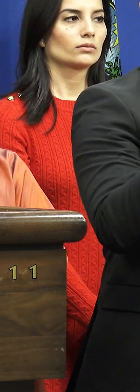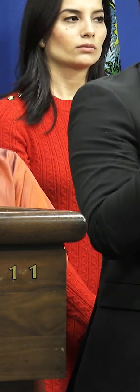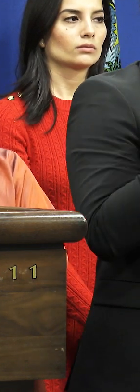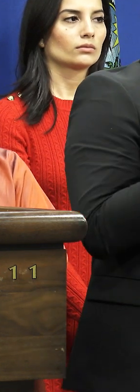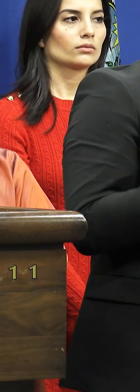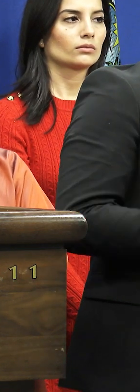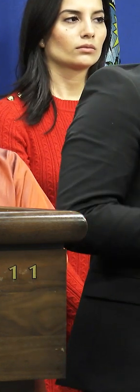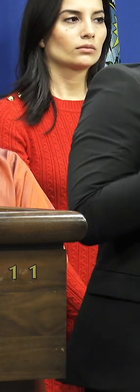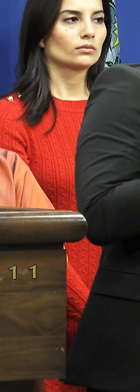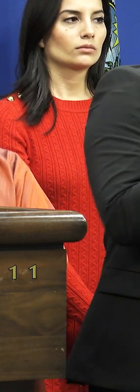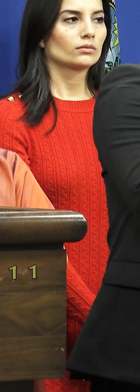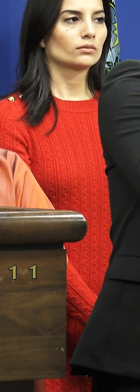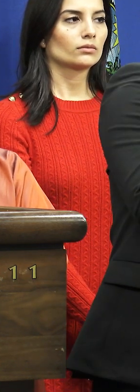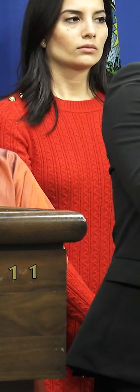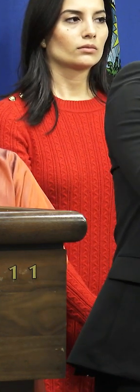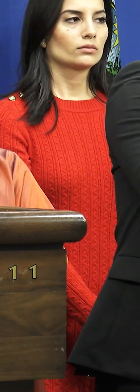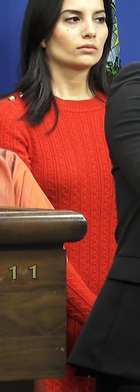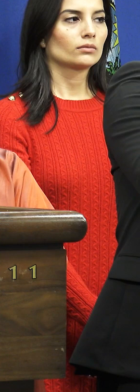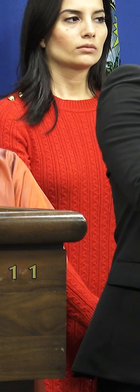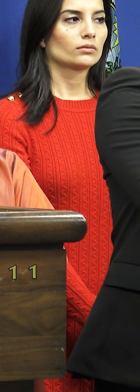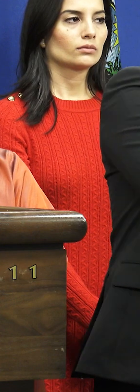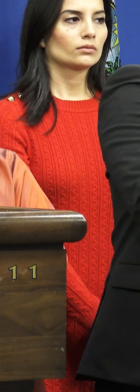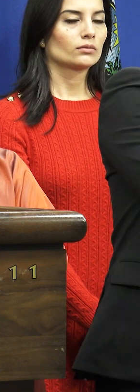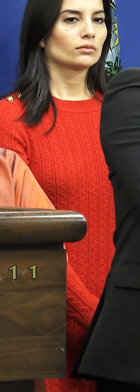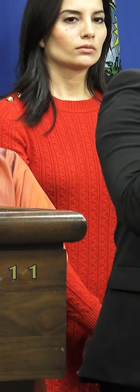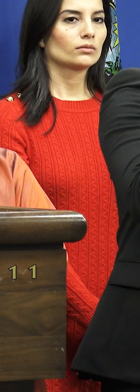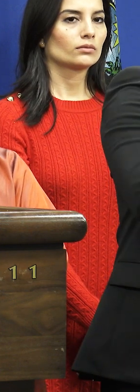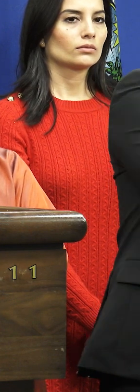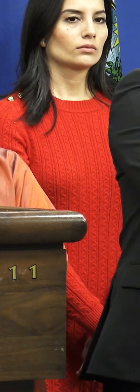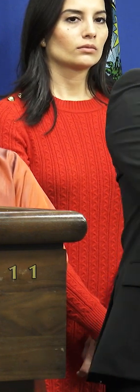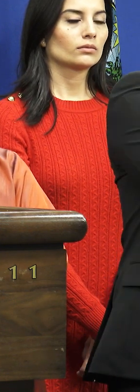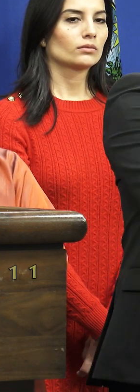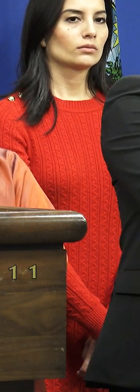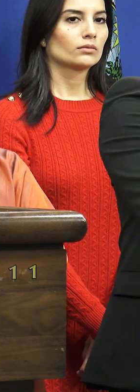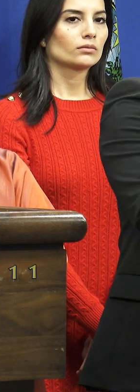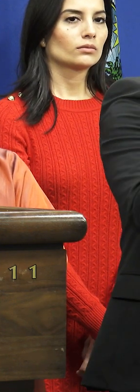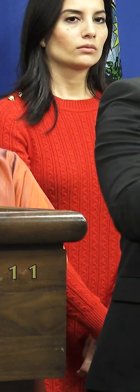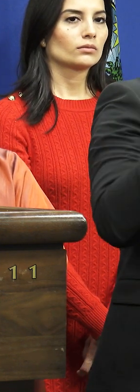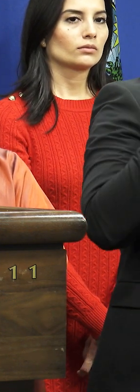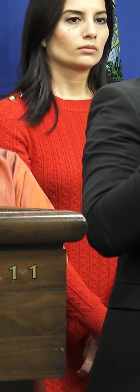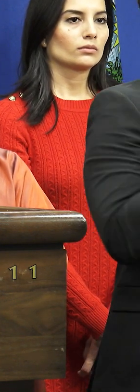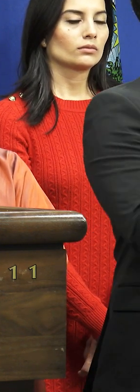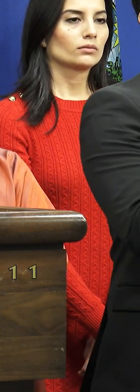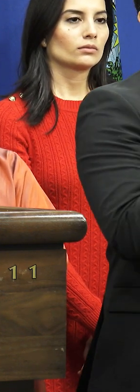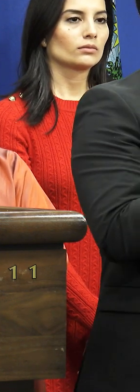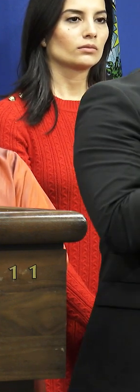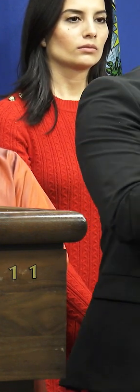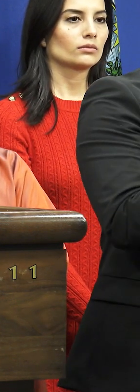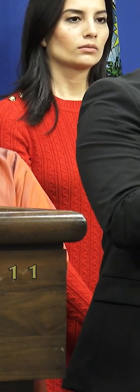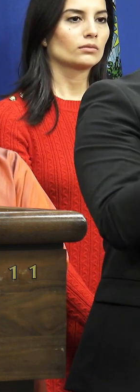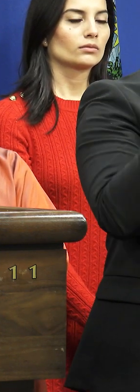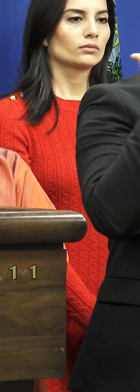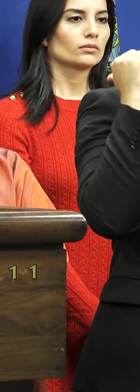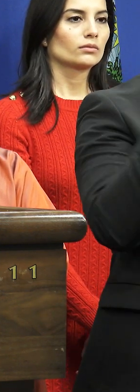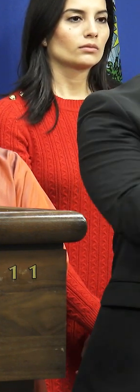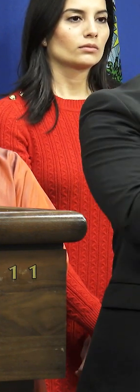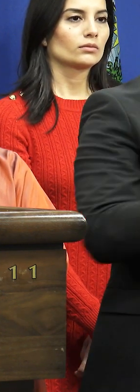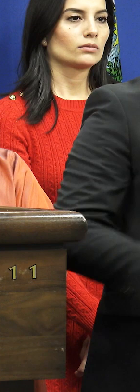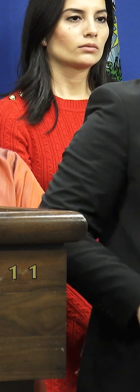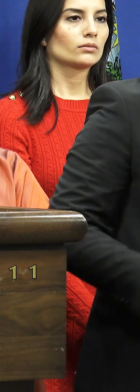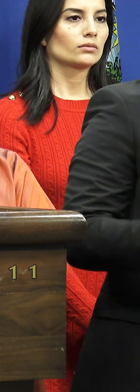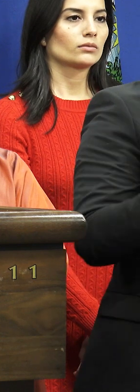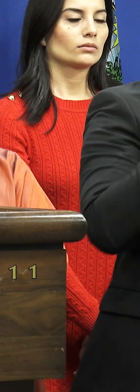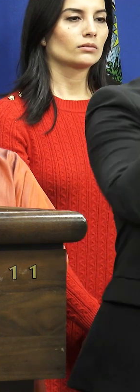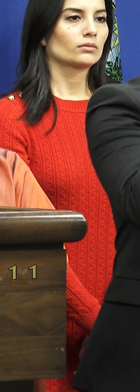de media milla de este sitio y seguiré las recomendaciones que la alcaldesa acaba de mencionar y que